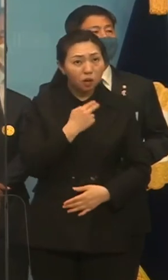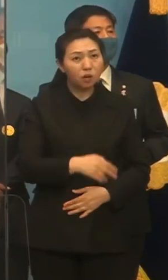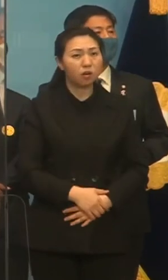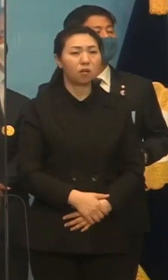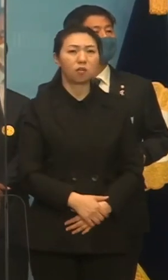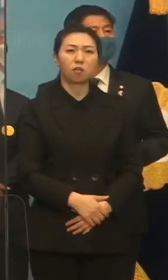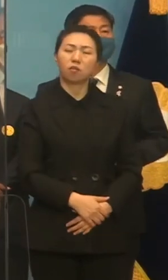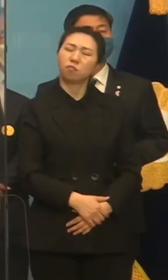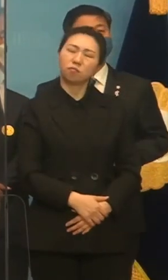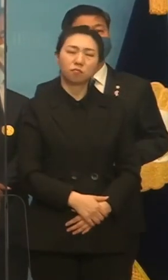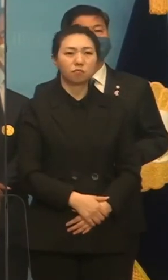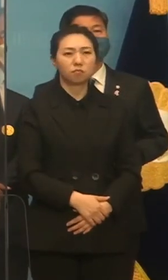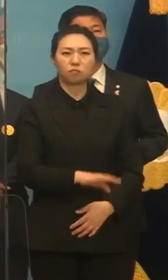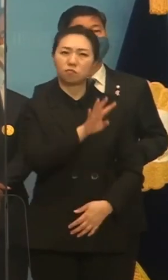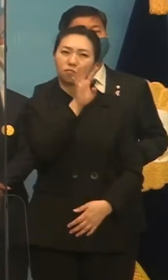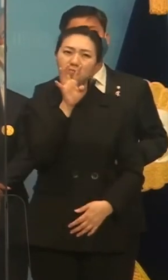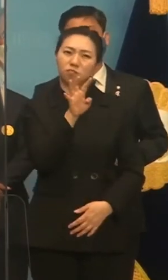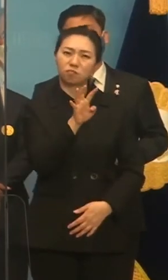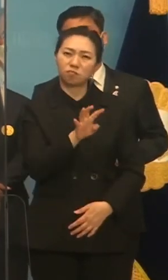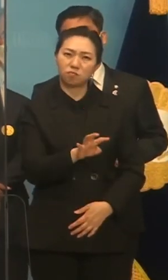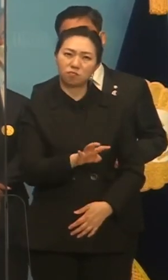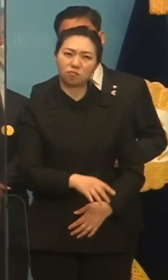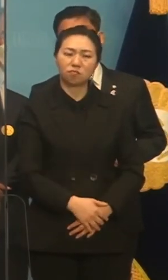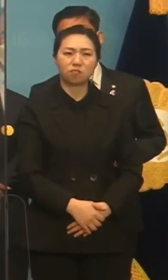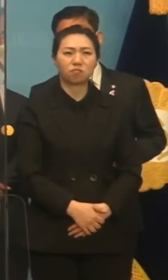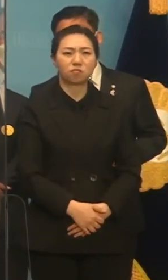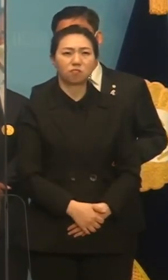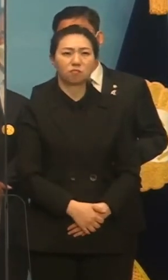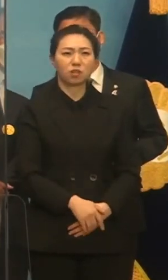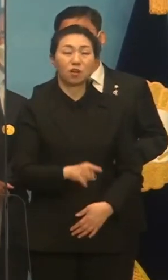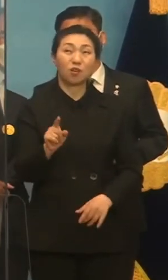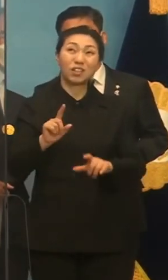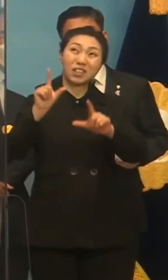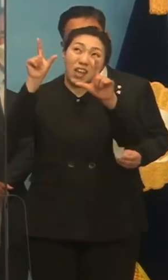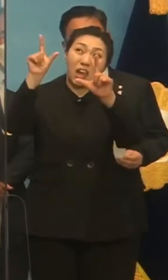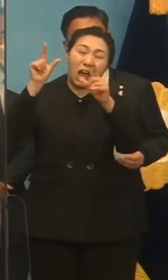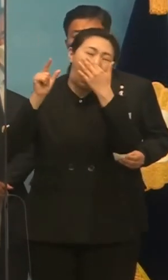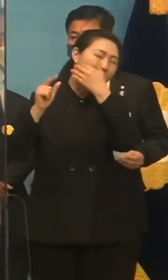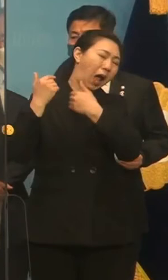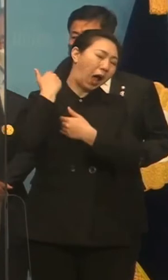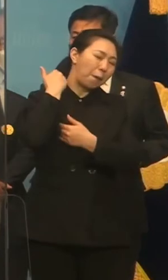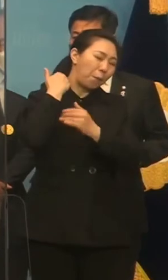쌩얼 내는 선언을 해야 할 말입니다 아 걔 4